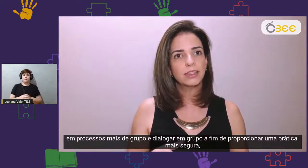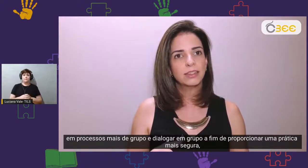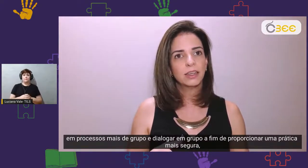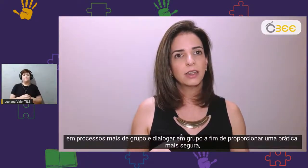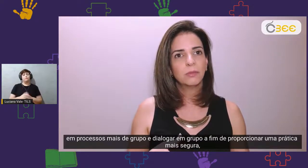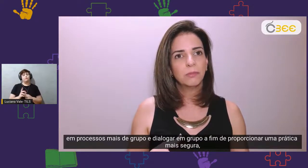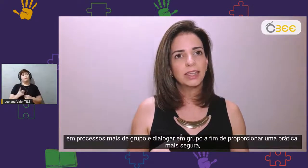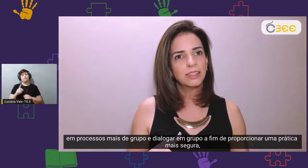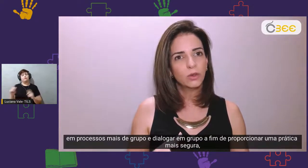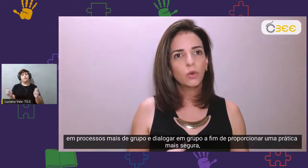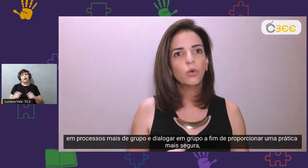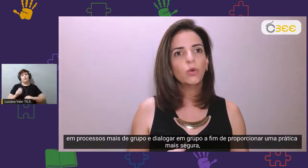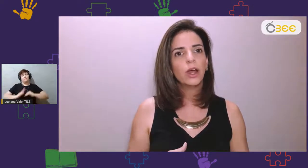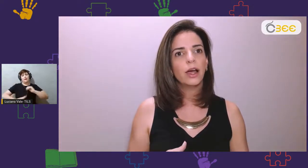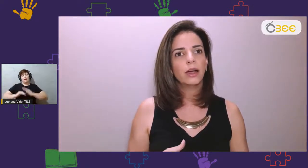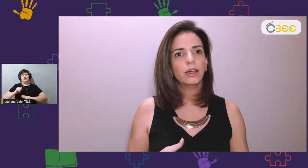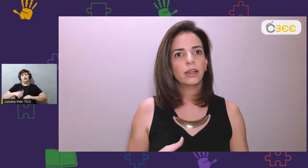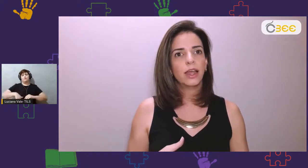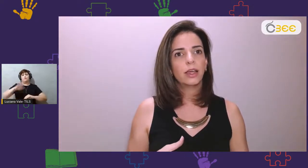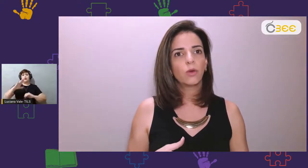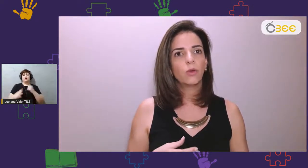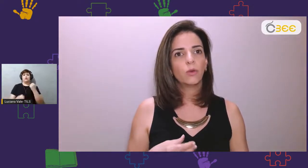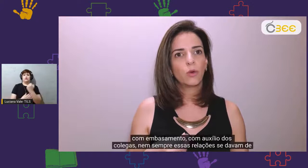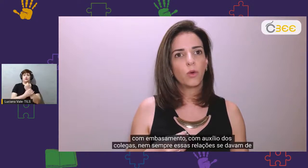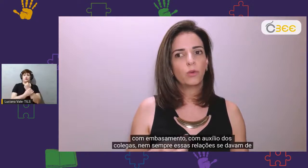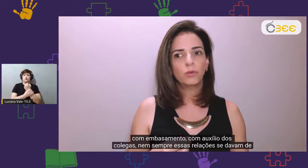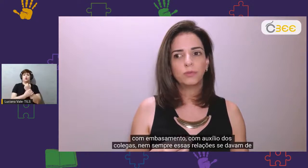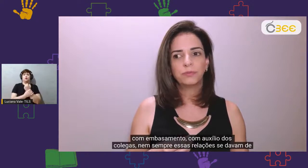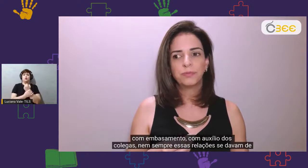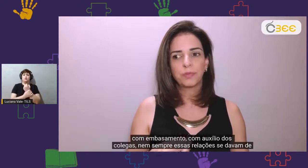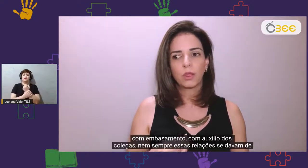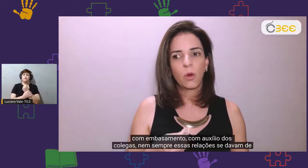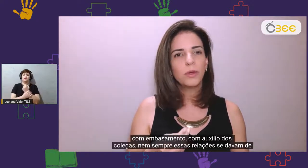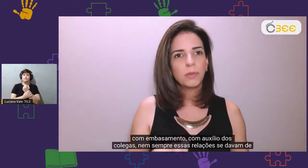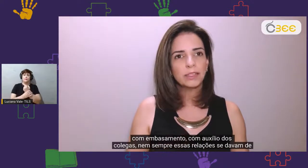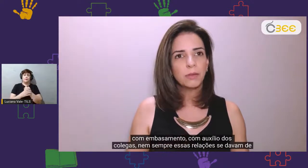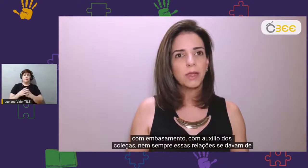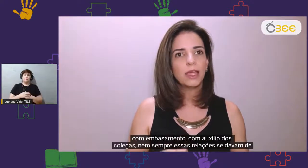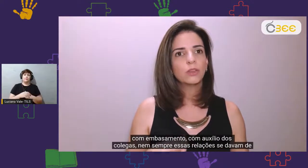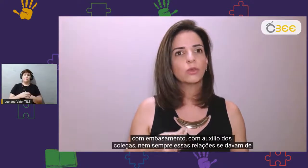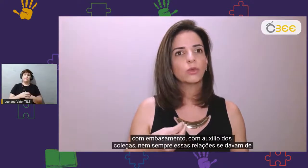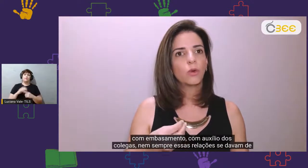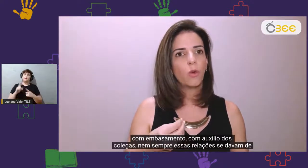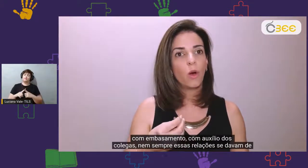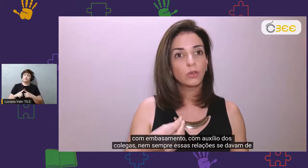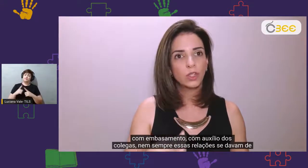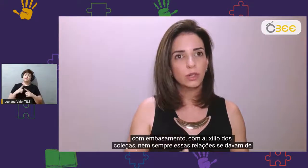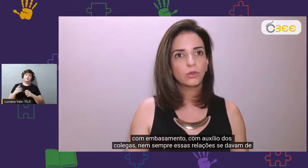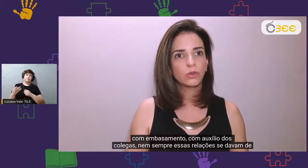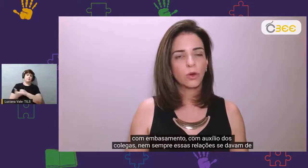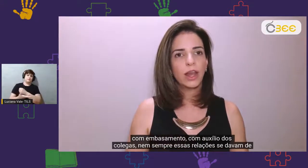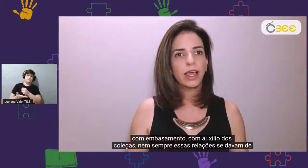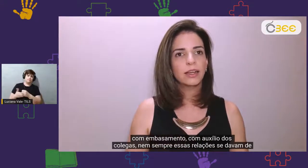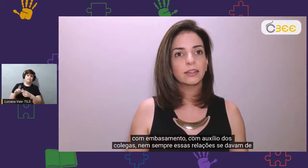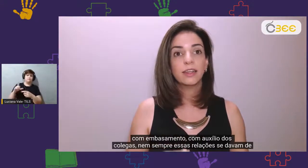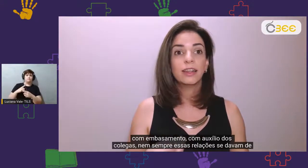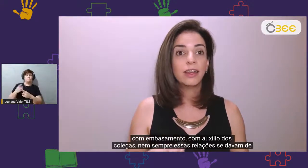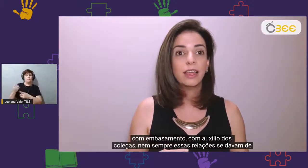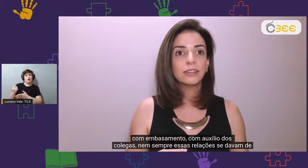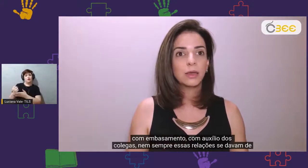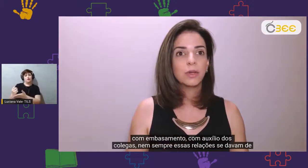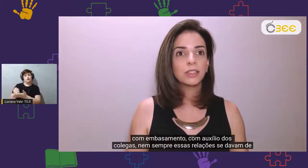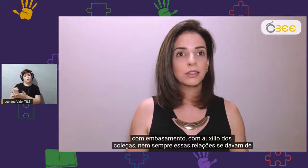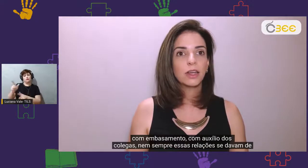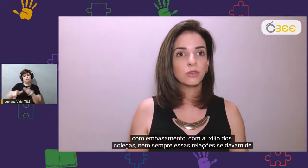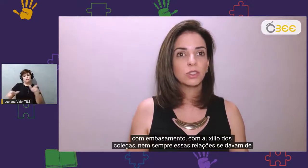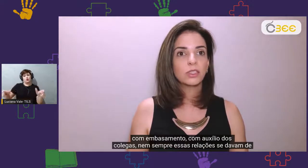prática mais segura, né, com embasamento, com o auxílio dos colegas.